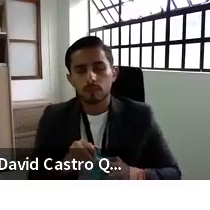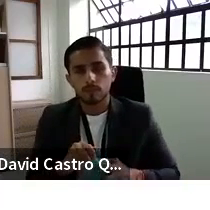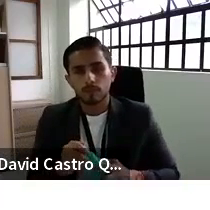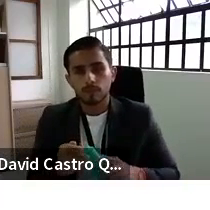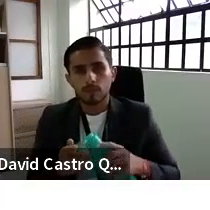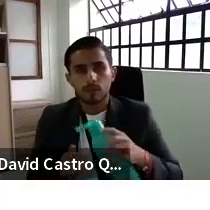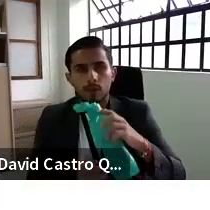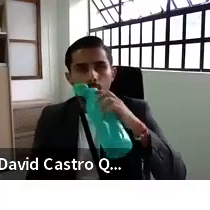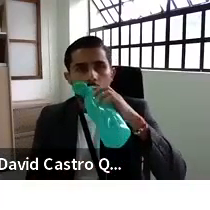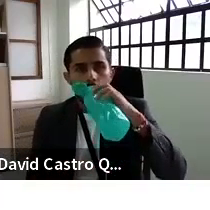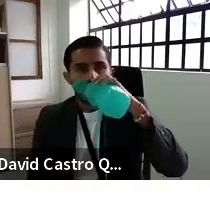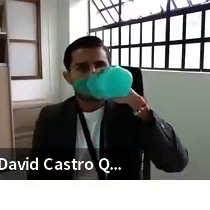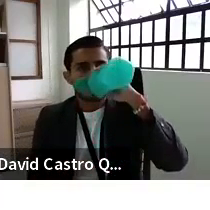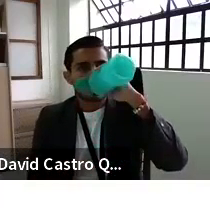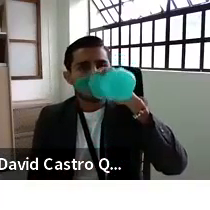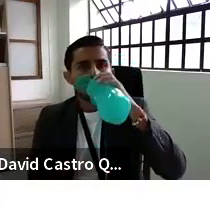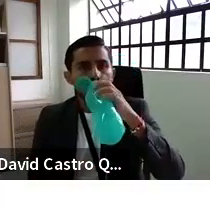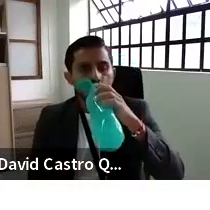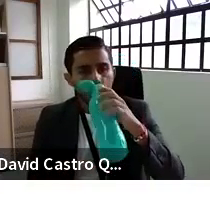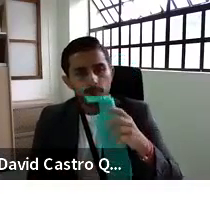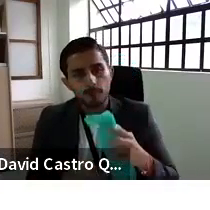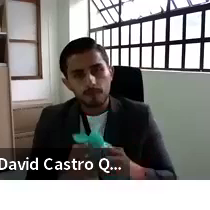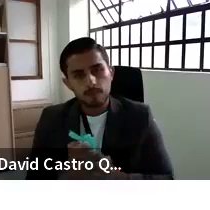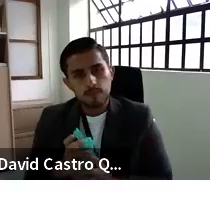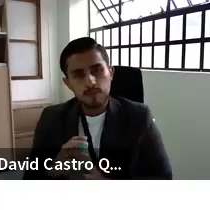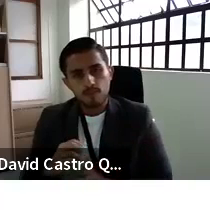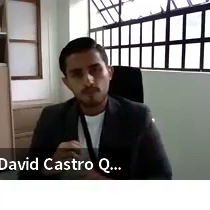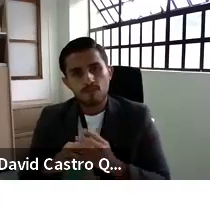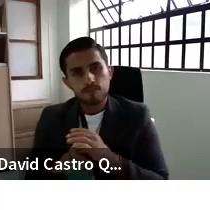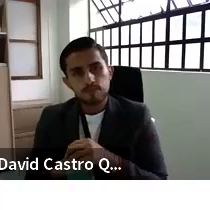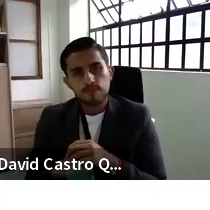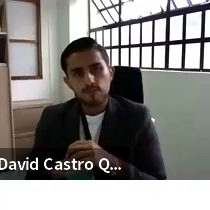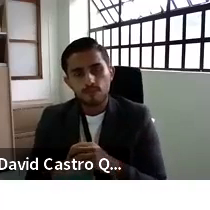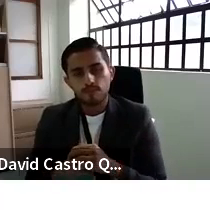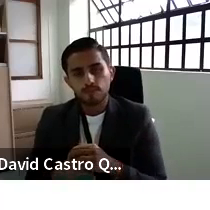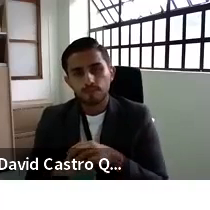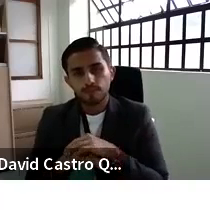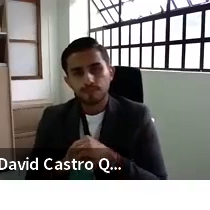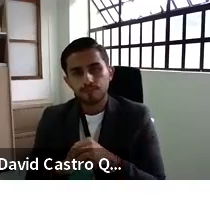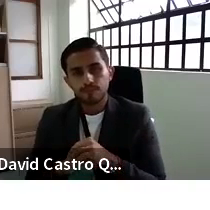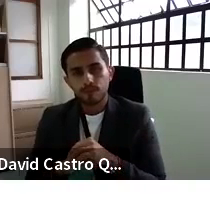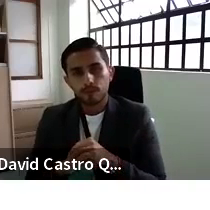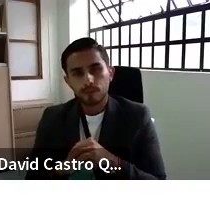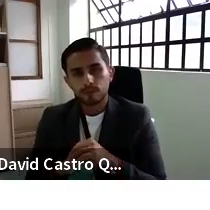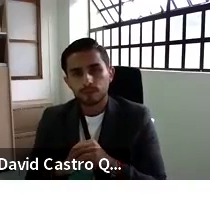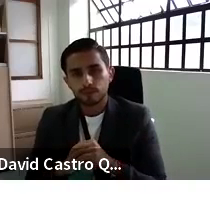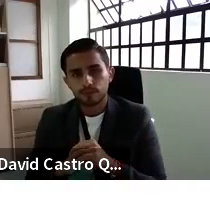Medellín se espera que toda esa formación que están recibiendo la multipliquen en cada uno de ellos